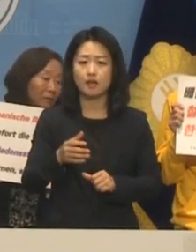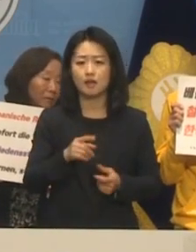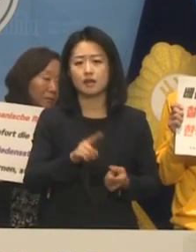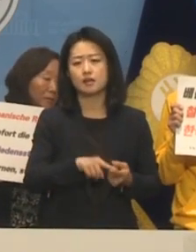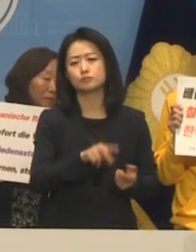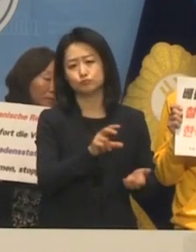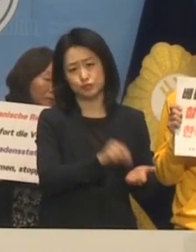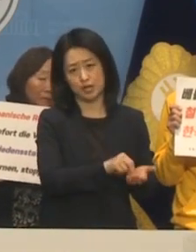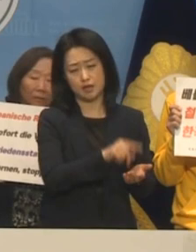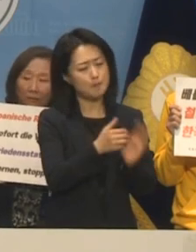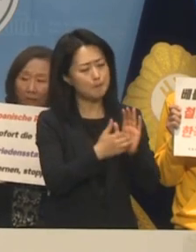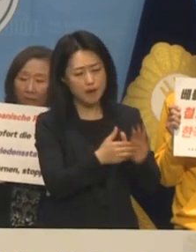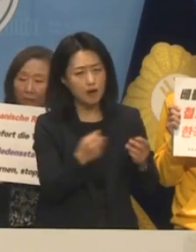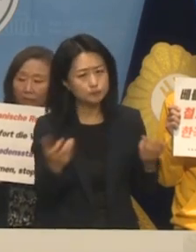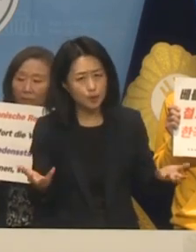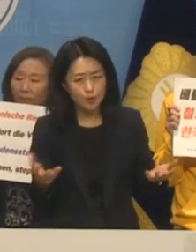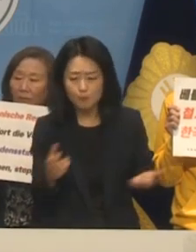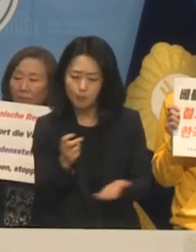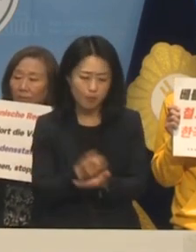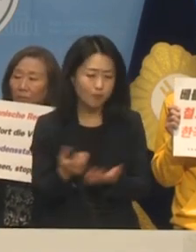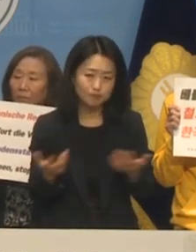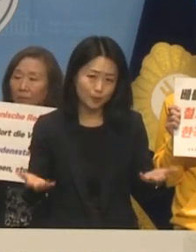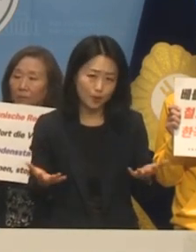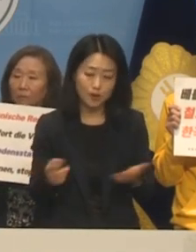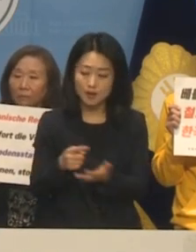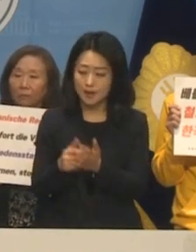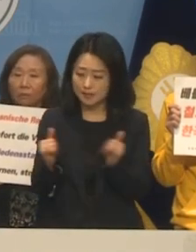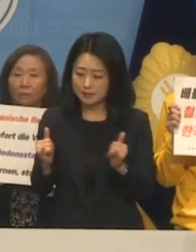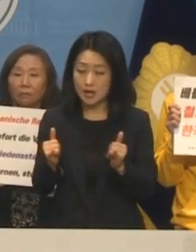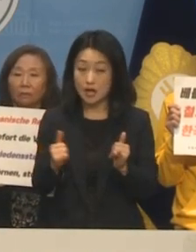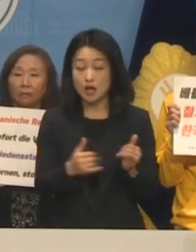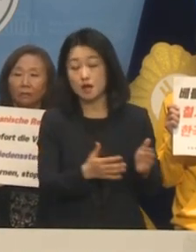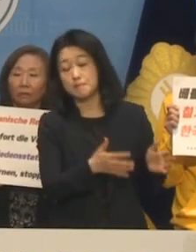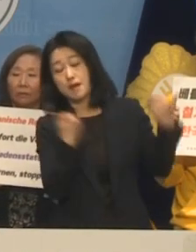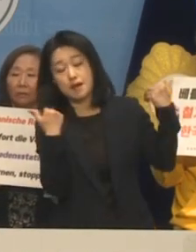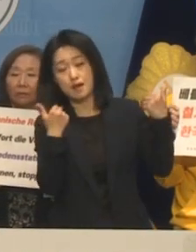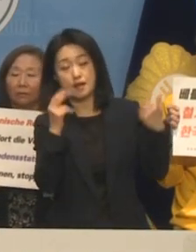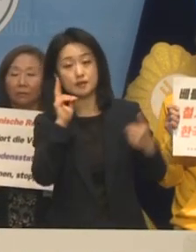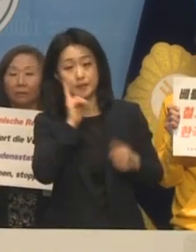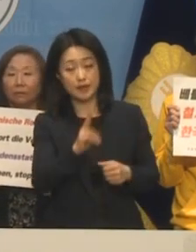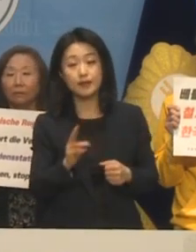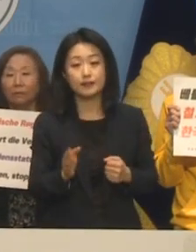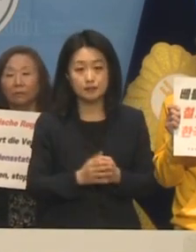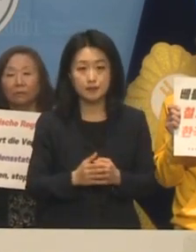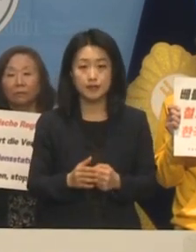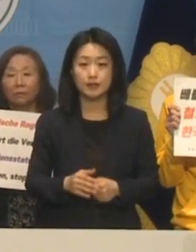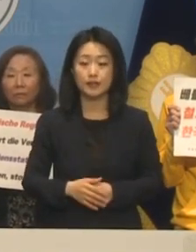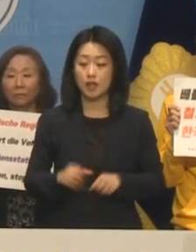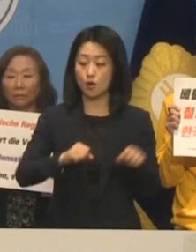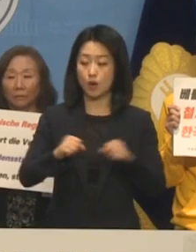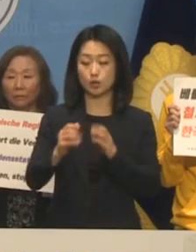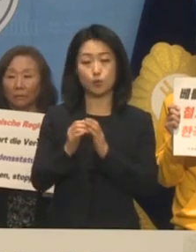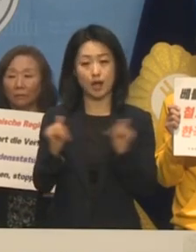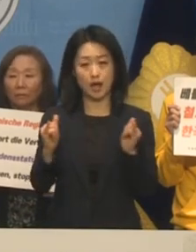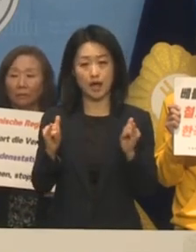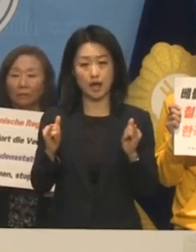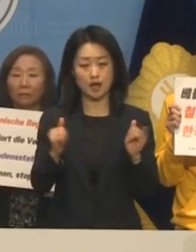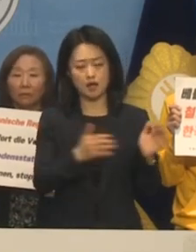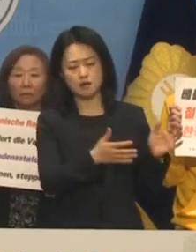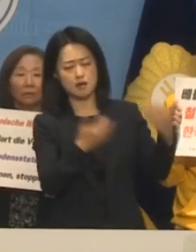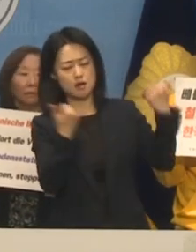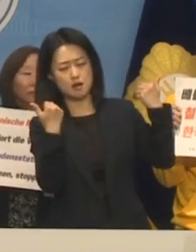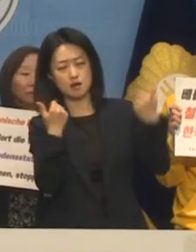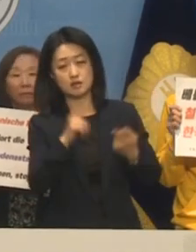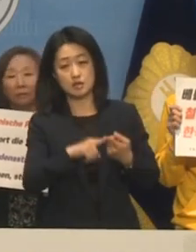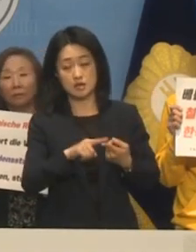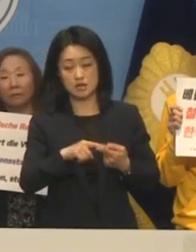장치가 되어 있지 않아서 무방비 상태로 피해자들이 공격을 당하고 있는 상태입니다. 또한 활동가들조차도 그 공격